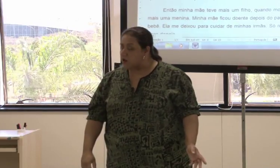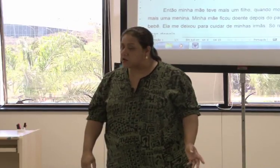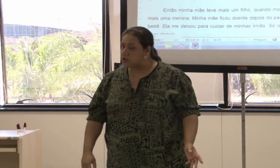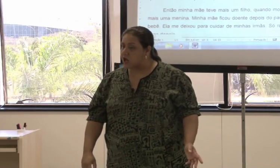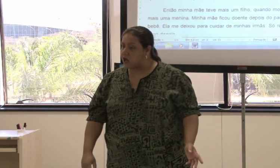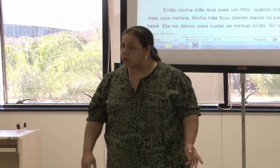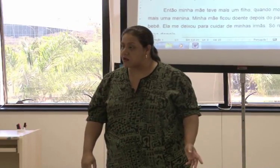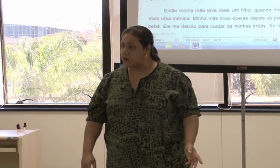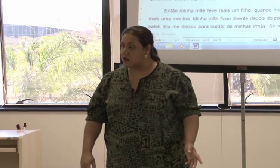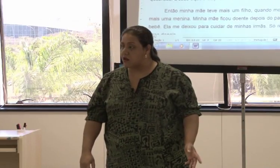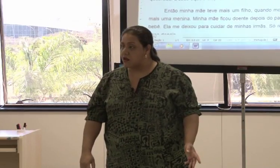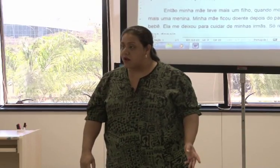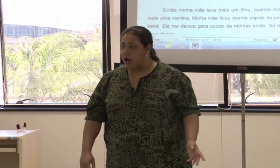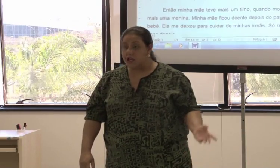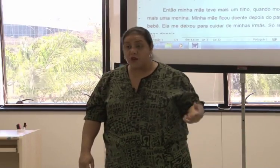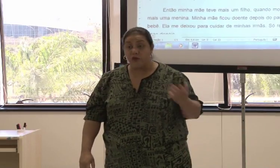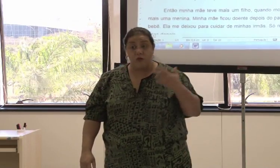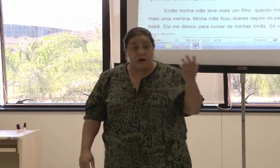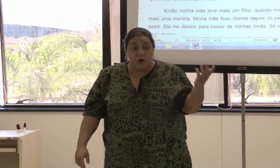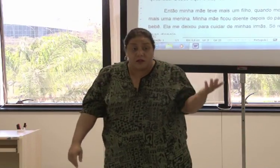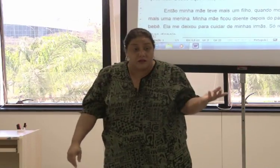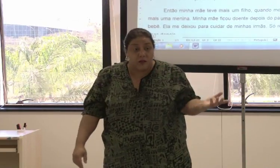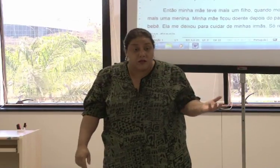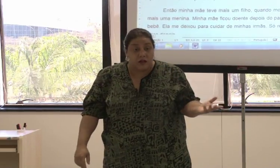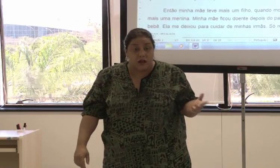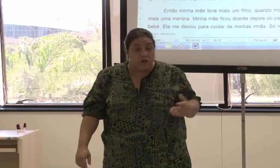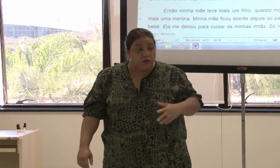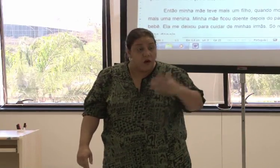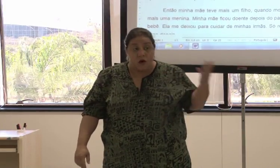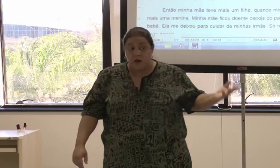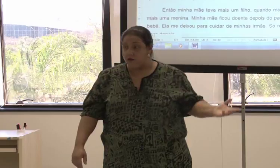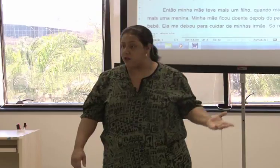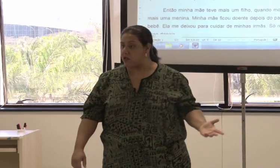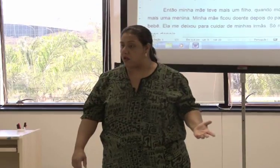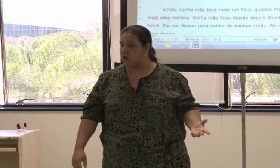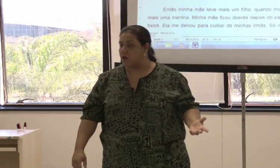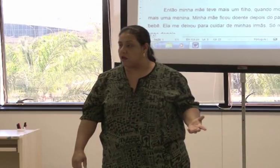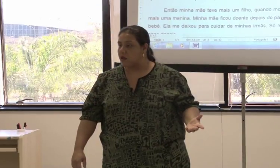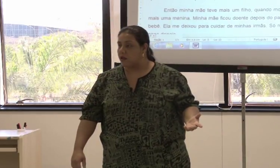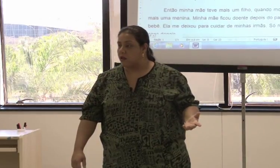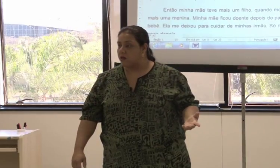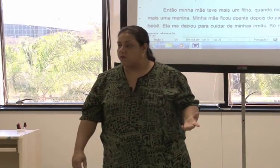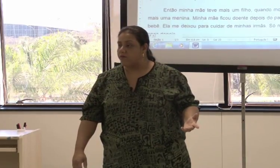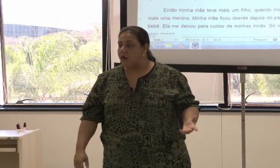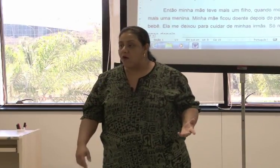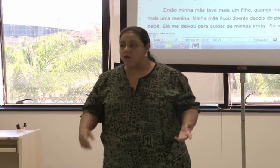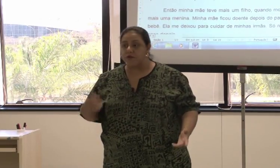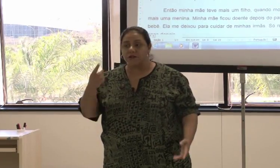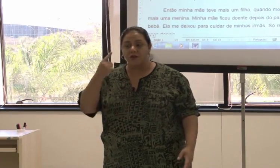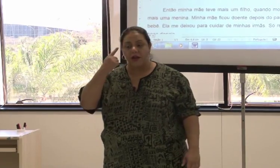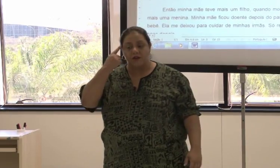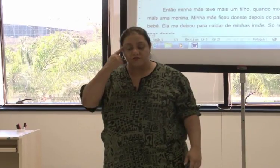grande ideia. Aí foi um acontecimento que ferrou a minha vida. Então eu vou fazer o quê?